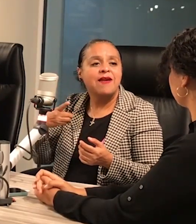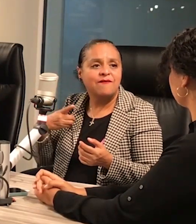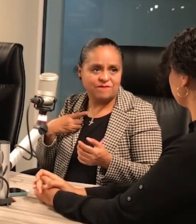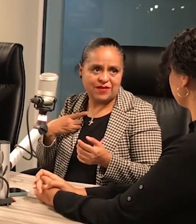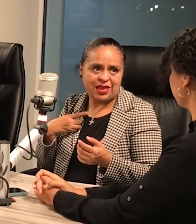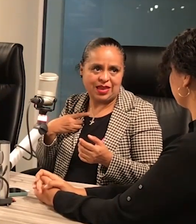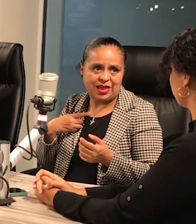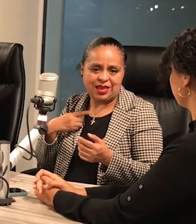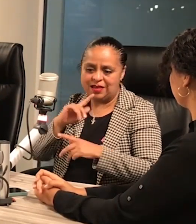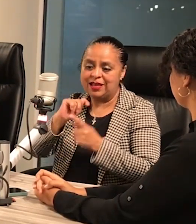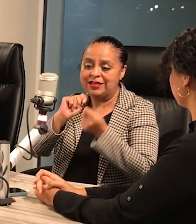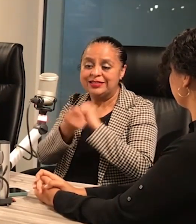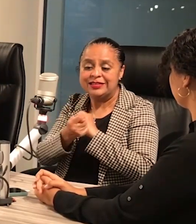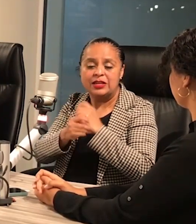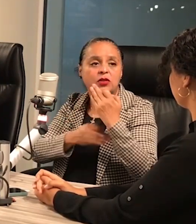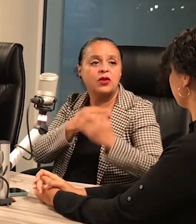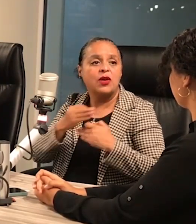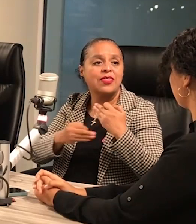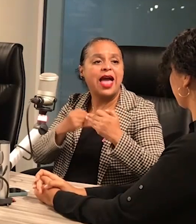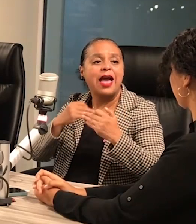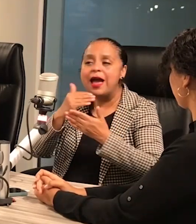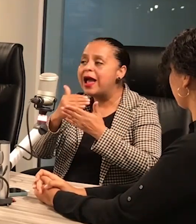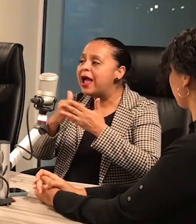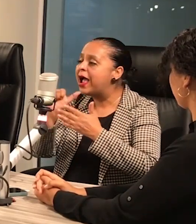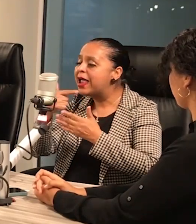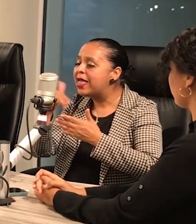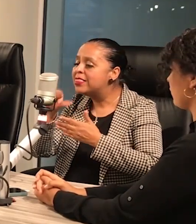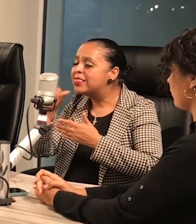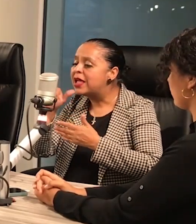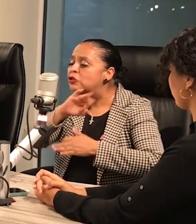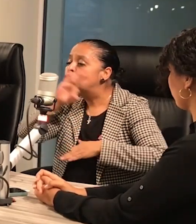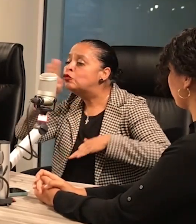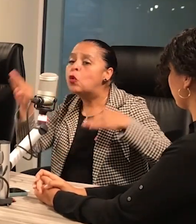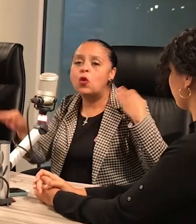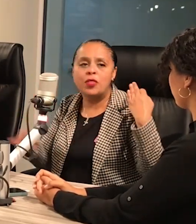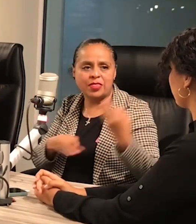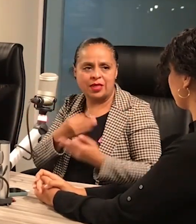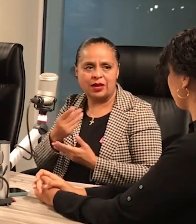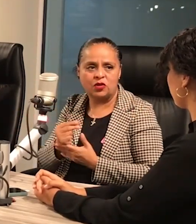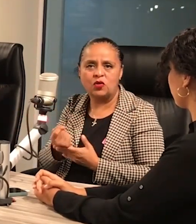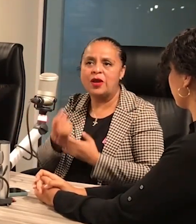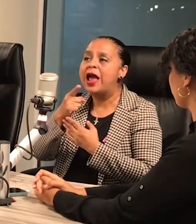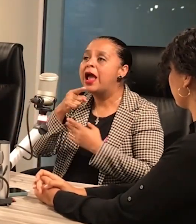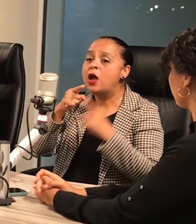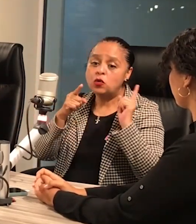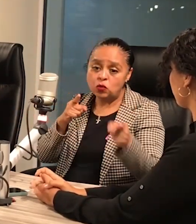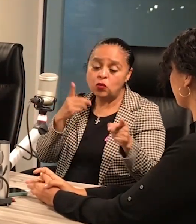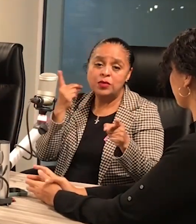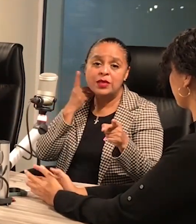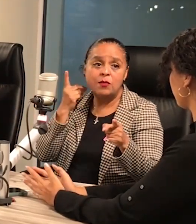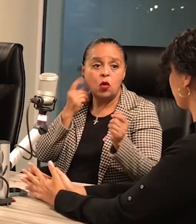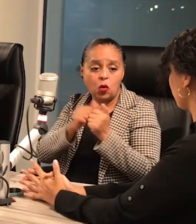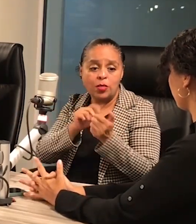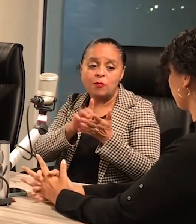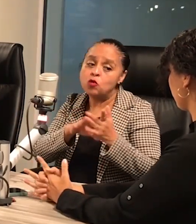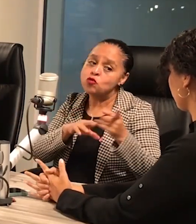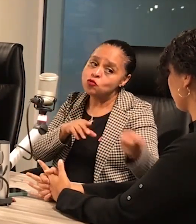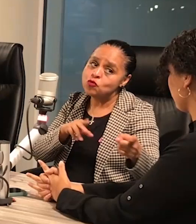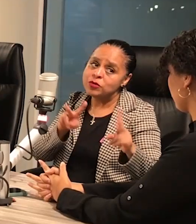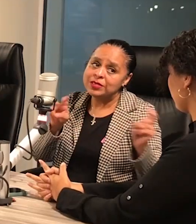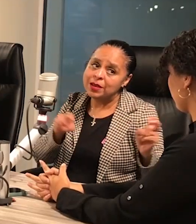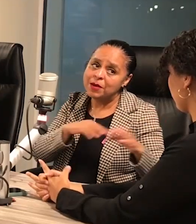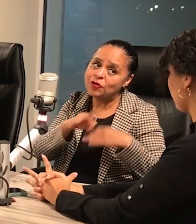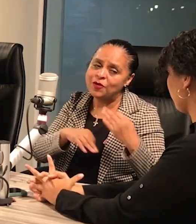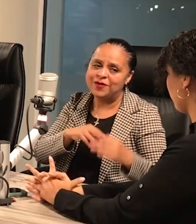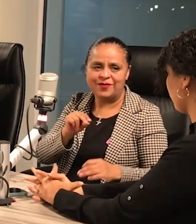la perspectiva de discapacidad en todas las agendas. Es decir, que no solamente, tú eres una diputada con discapacidad, tú debes de llevar el tema,